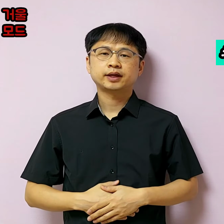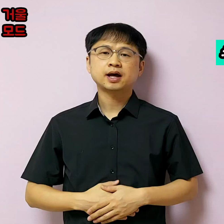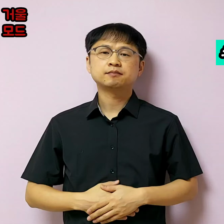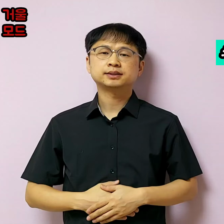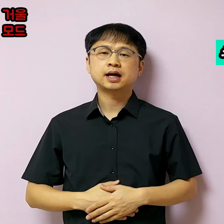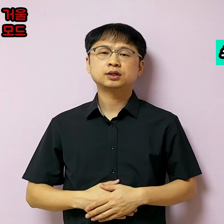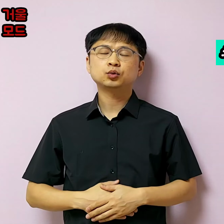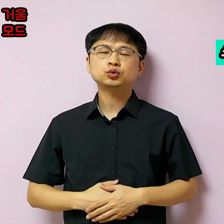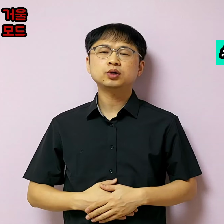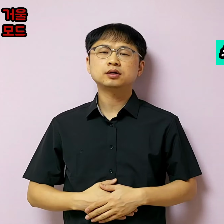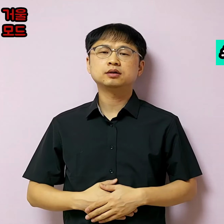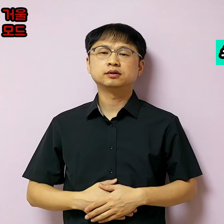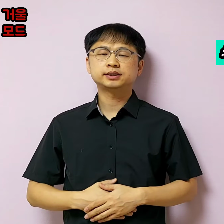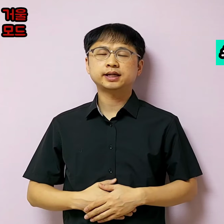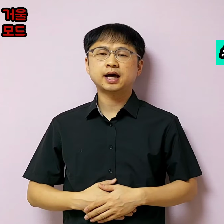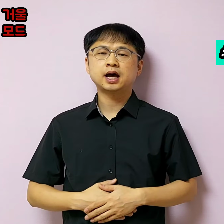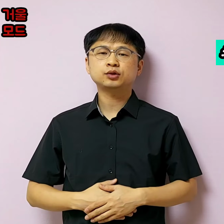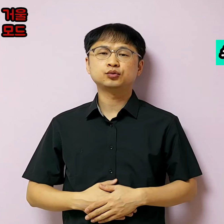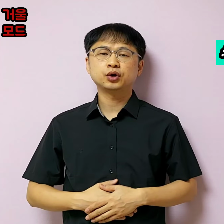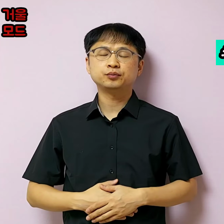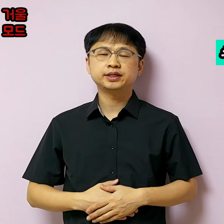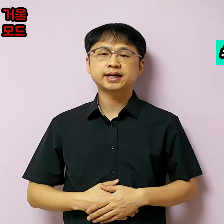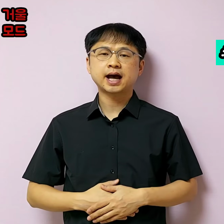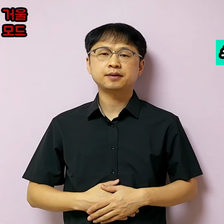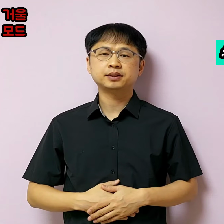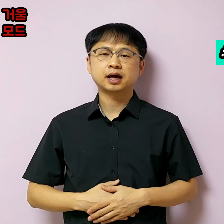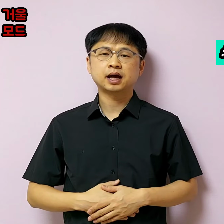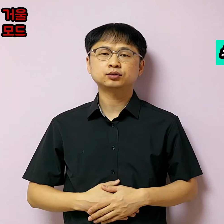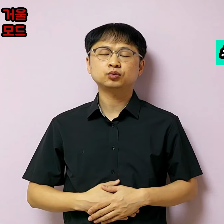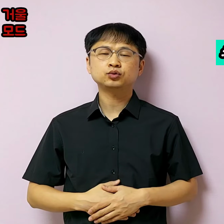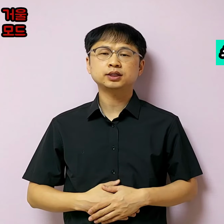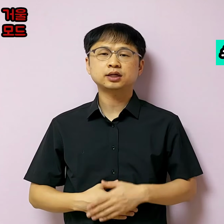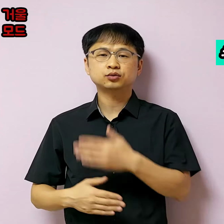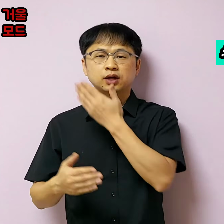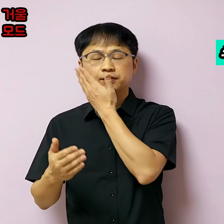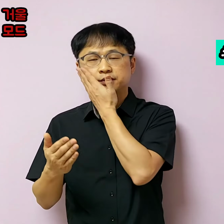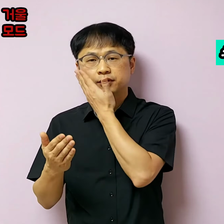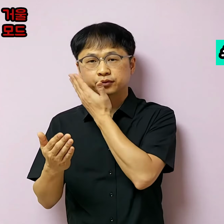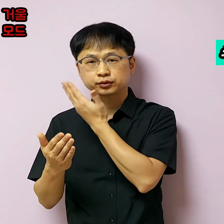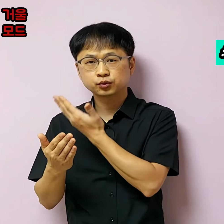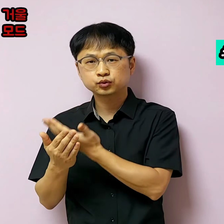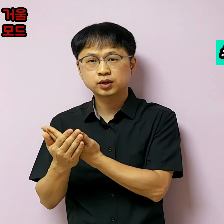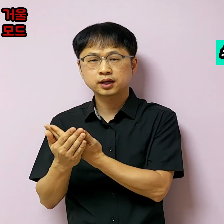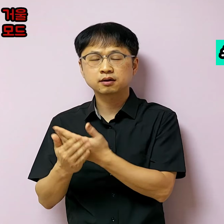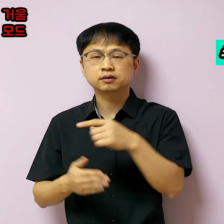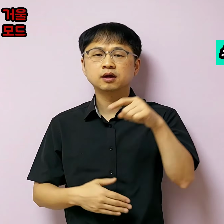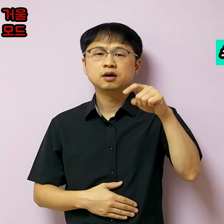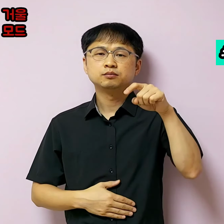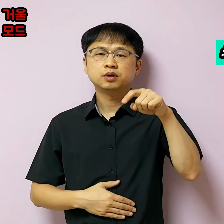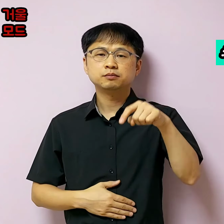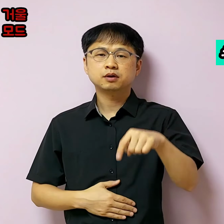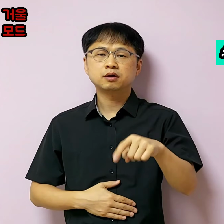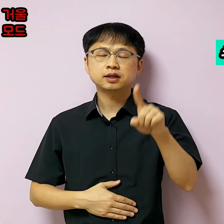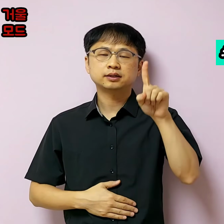네, 다음 가사 소중한 건 언제나 두려움이니까 입니다. 소중하다 소는 앞에서 배웠고요. 소중한 것 것 하는